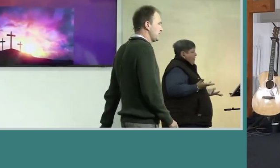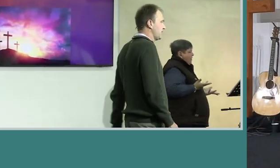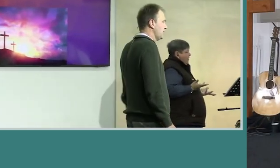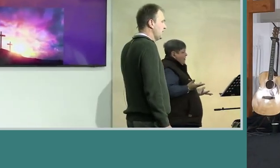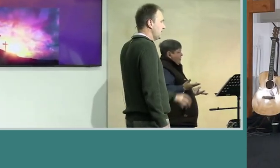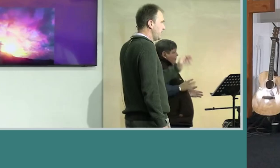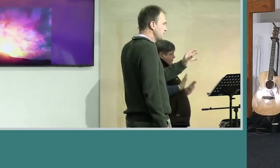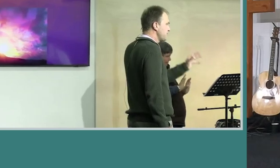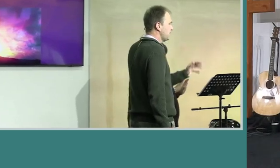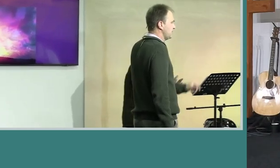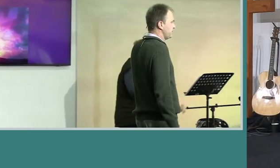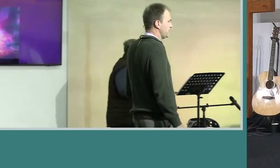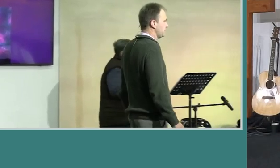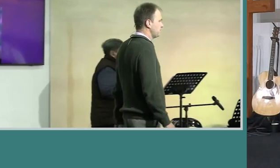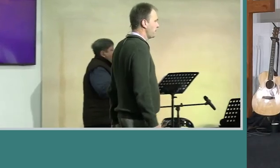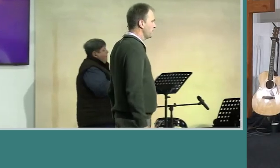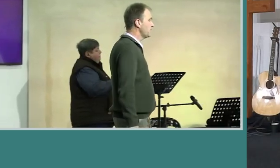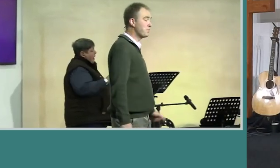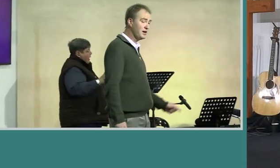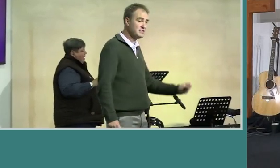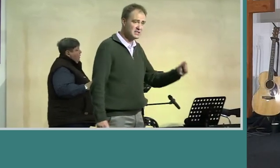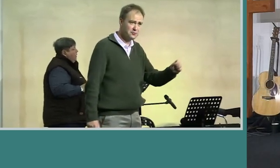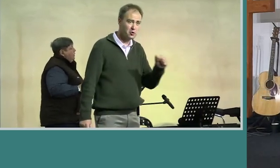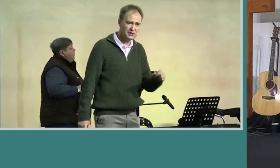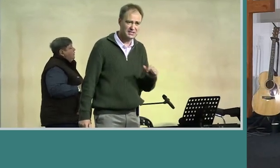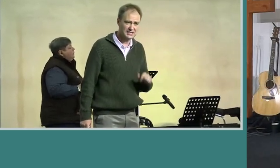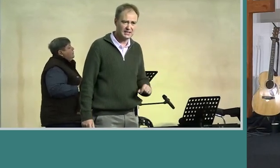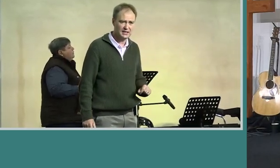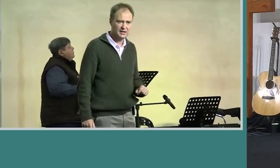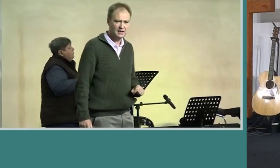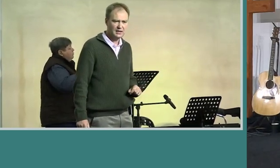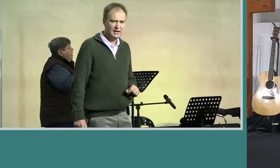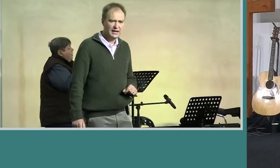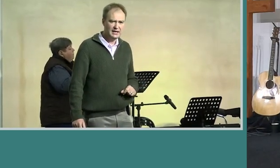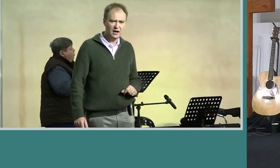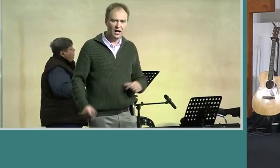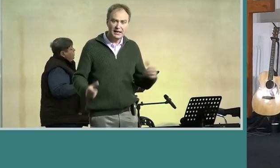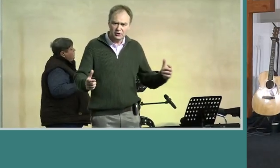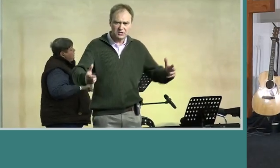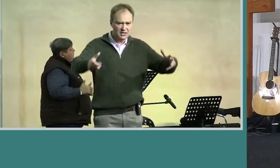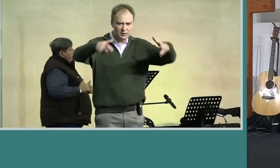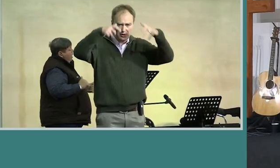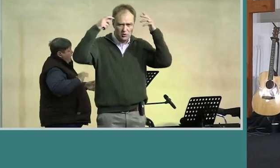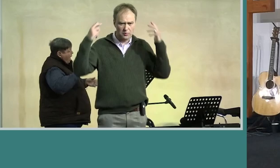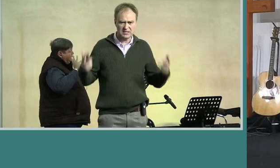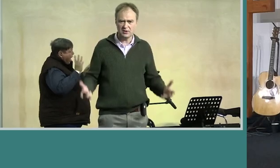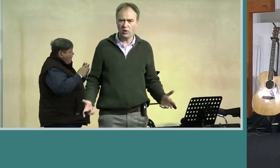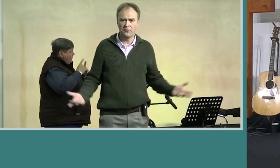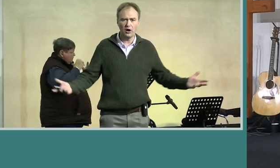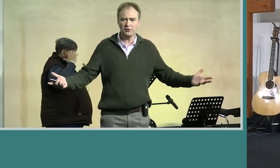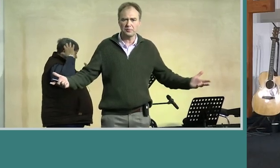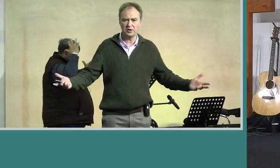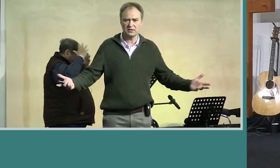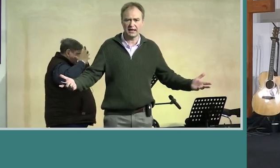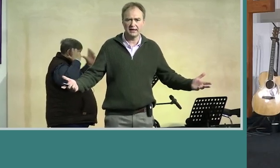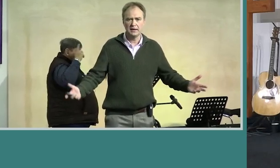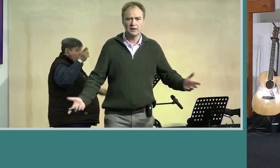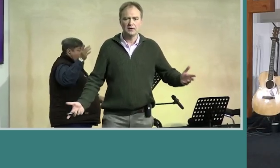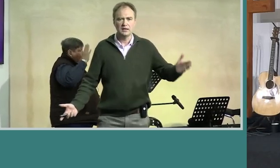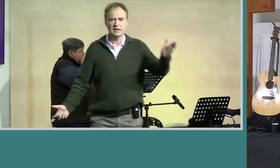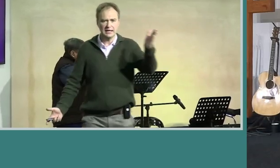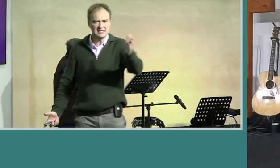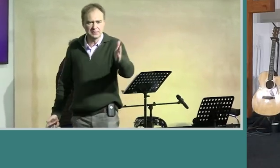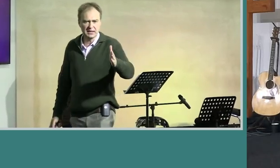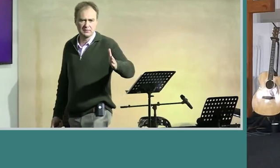eintreed terug en hier is die begin want ek mag wees dat jy vir oogend hier sit en al die goeders gaan net oor die kop jy sê Johan waarvan praat jy